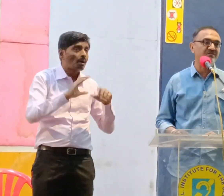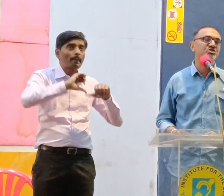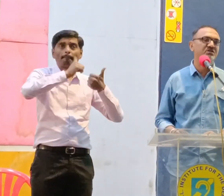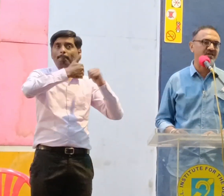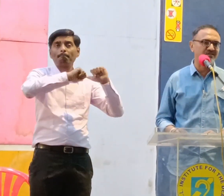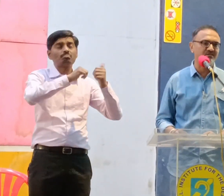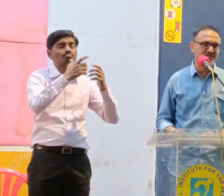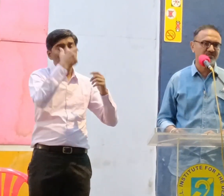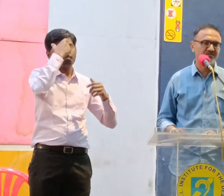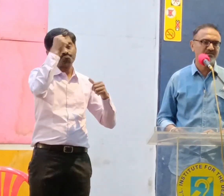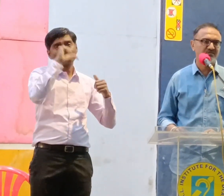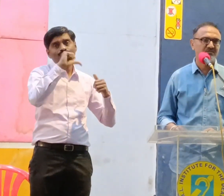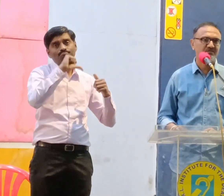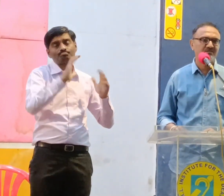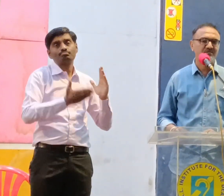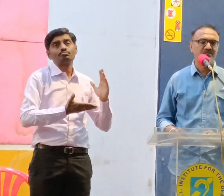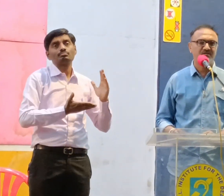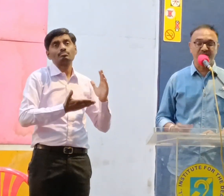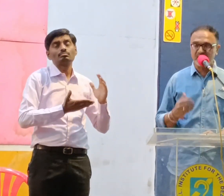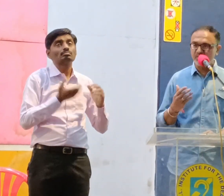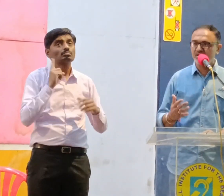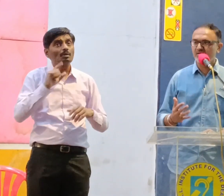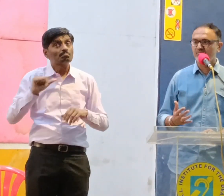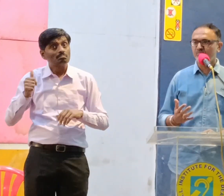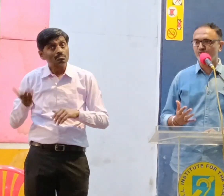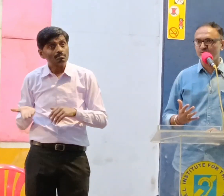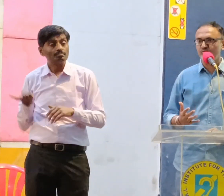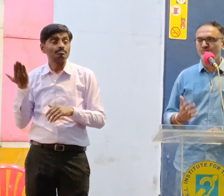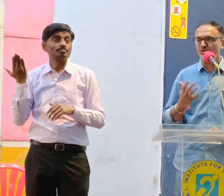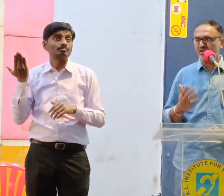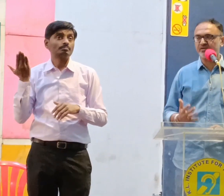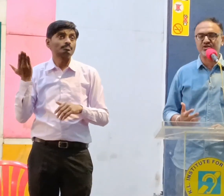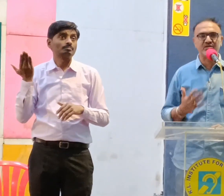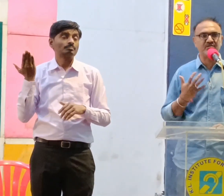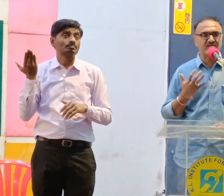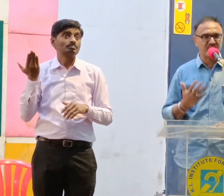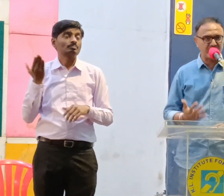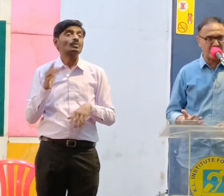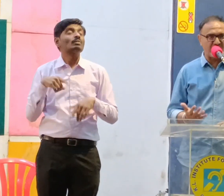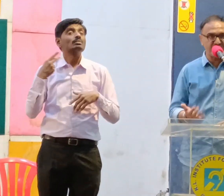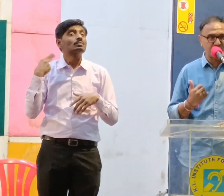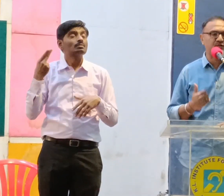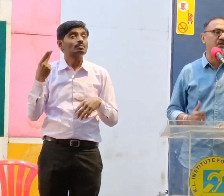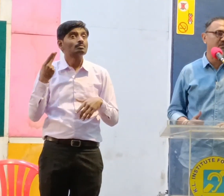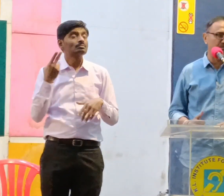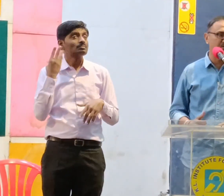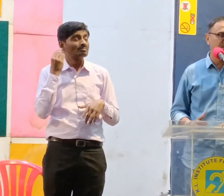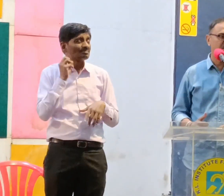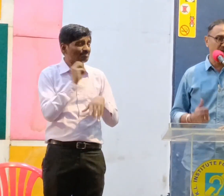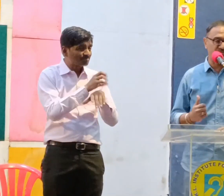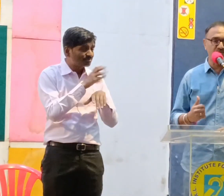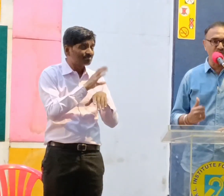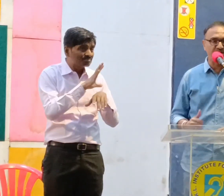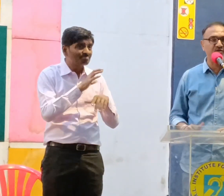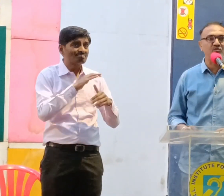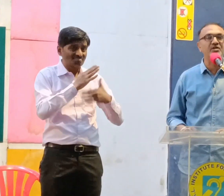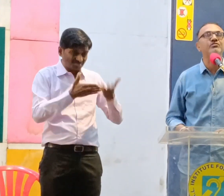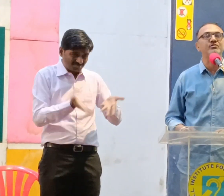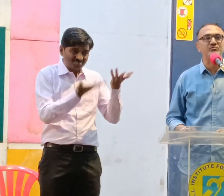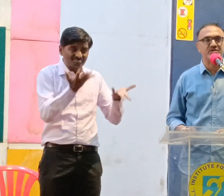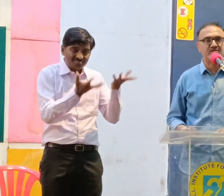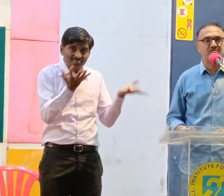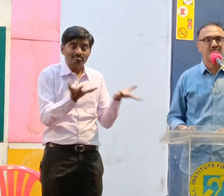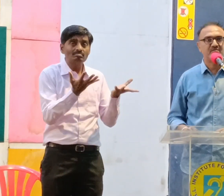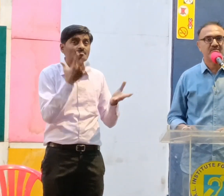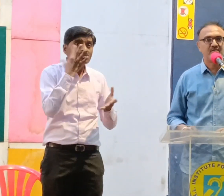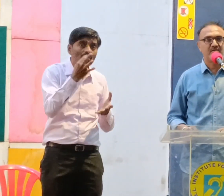પરિણામ લાવી શકતા નથી, એનામાં પૂરતું મોટિવેશન લાવી શકતા નથી કે આ ભણવું કેટલું